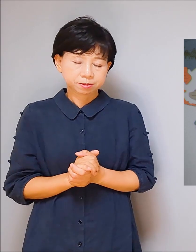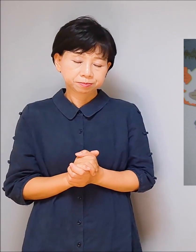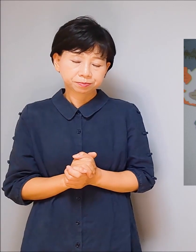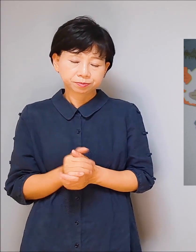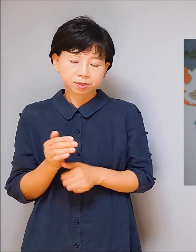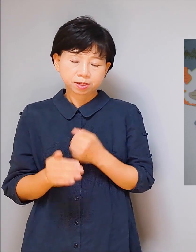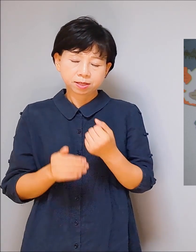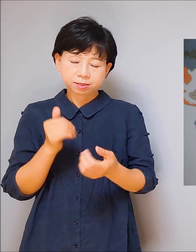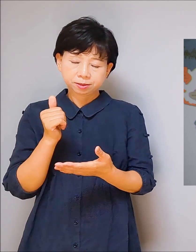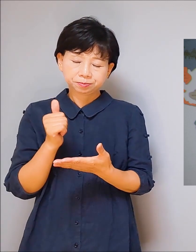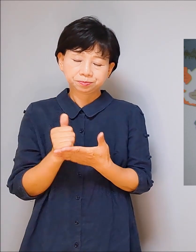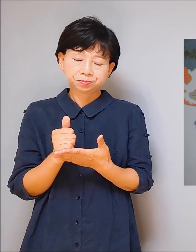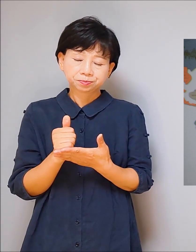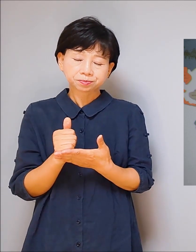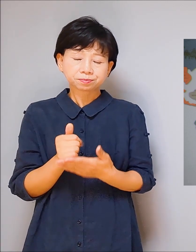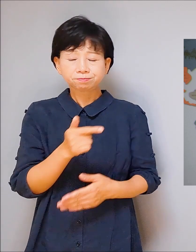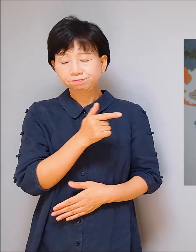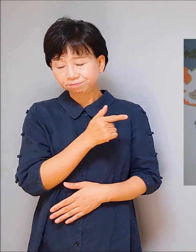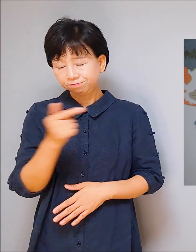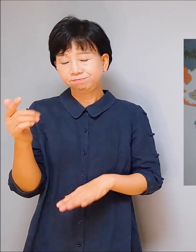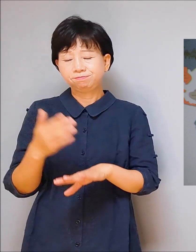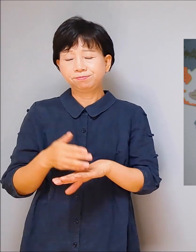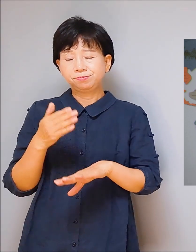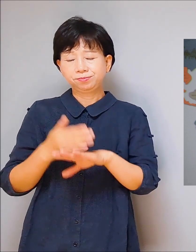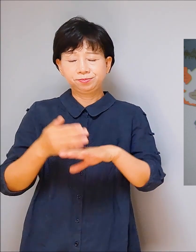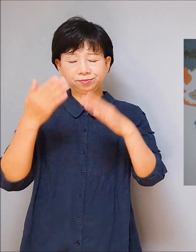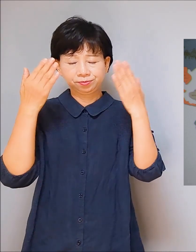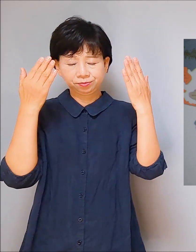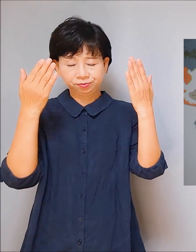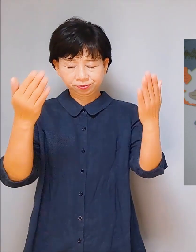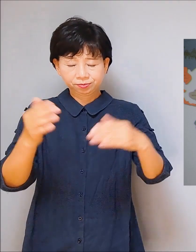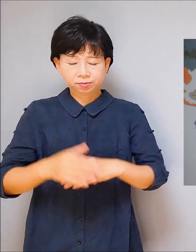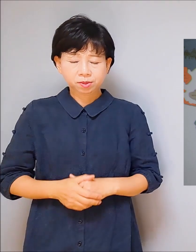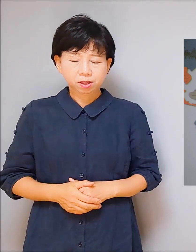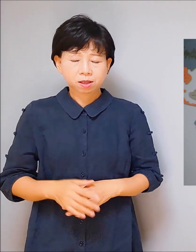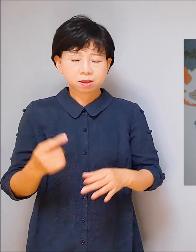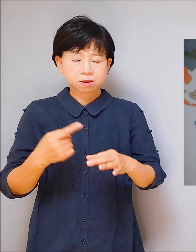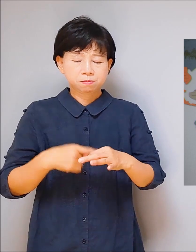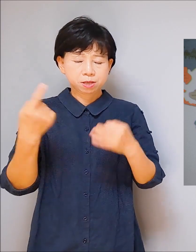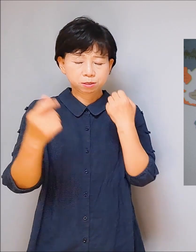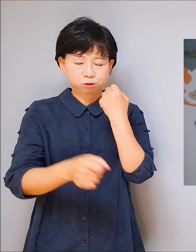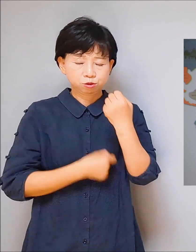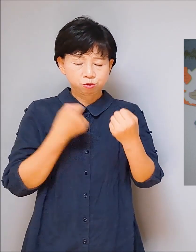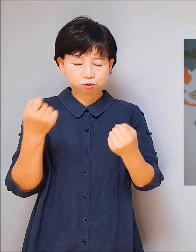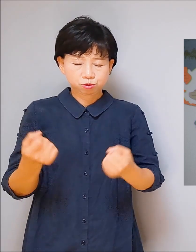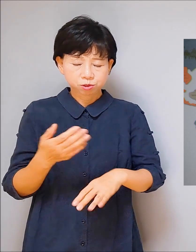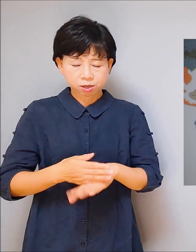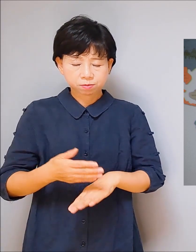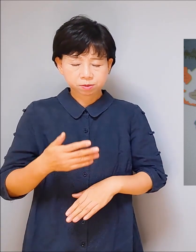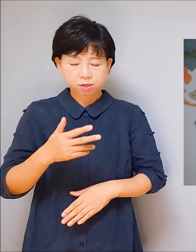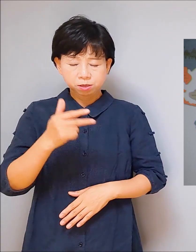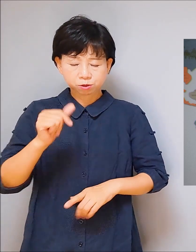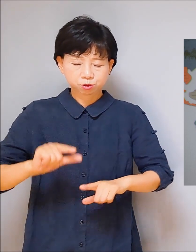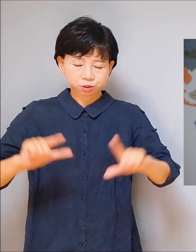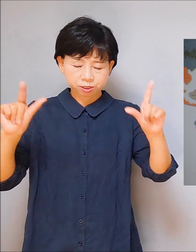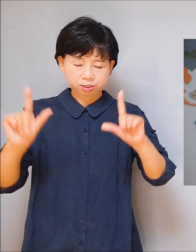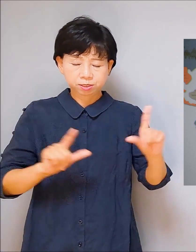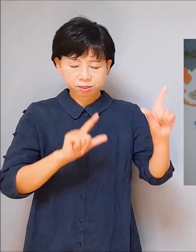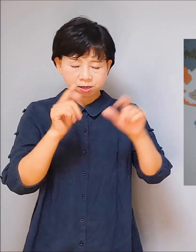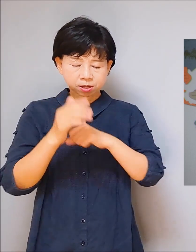아멘. 하나님 너무나도 감사드립니다. 맥주 감사주의를 보내며 하나님의